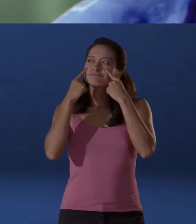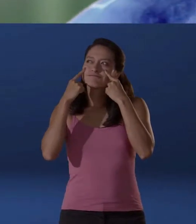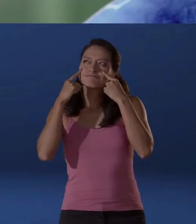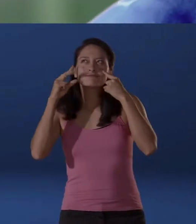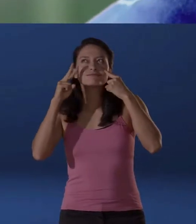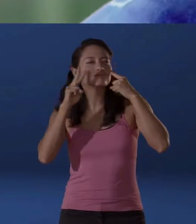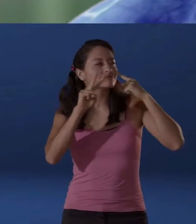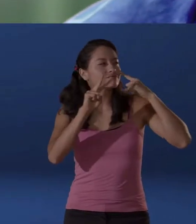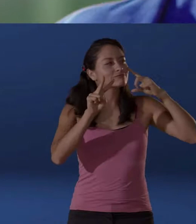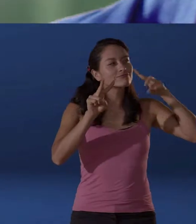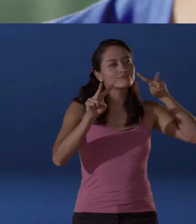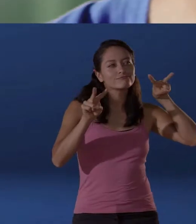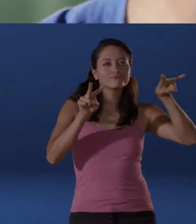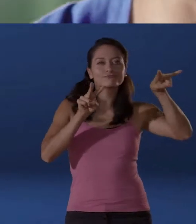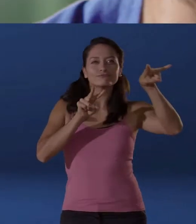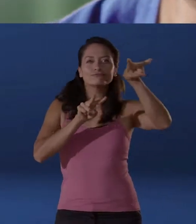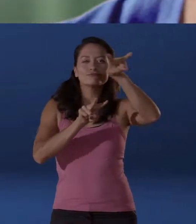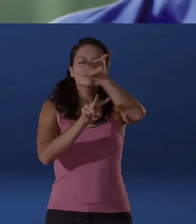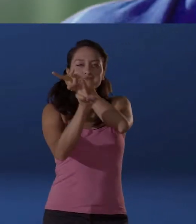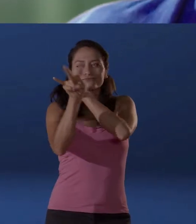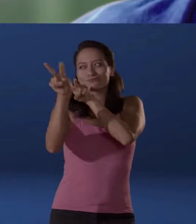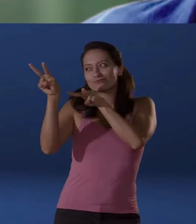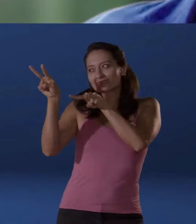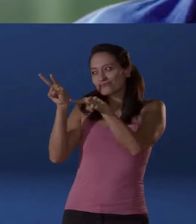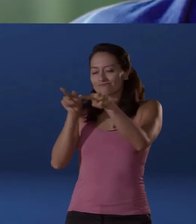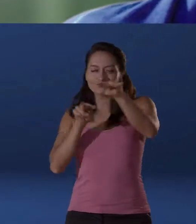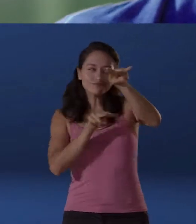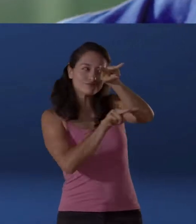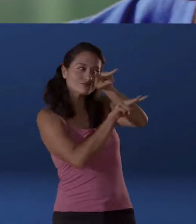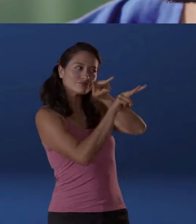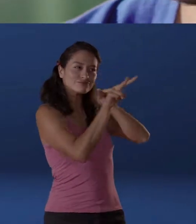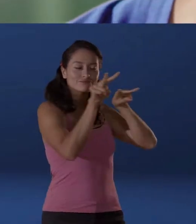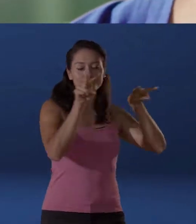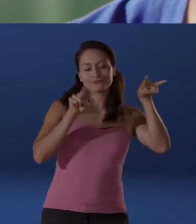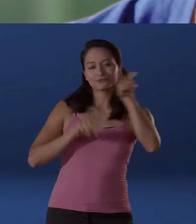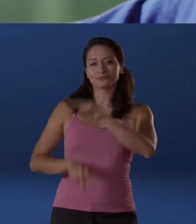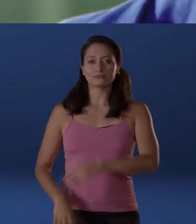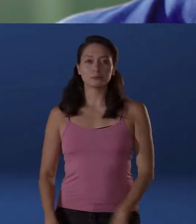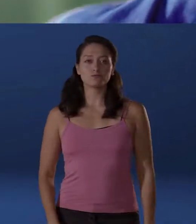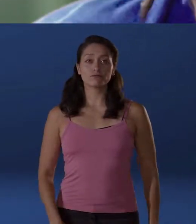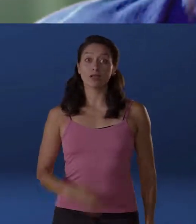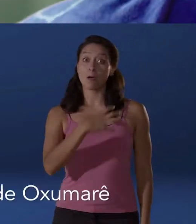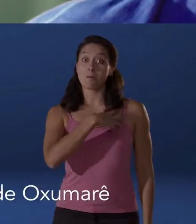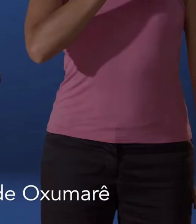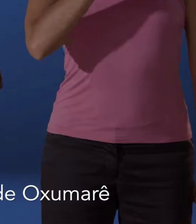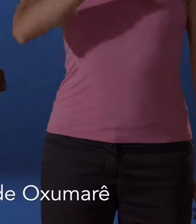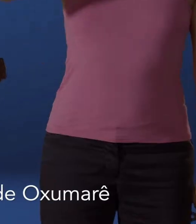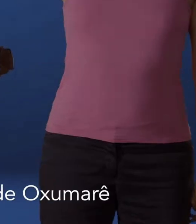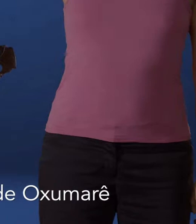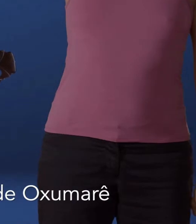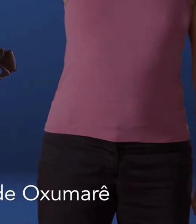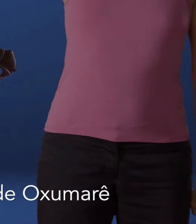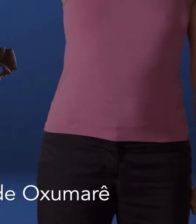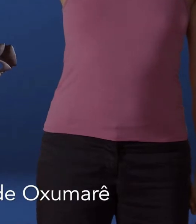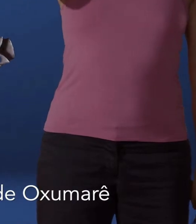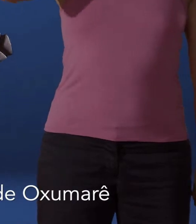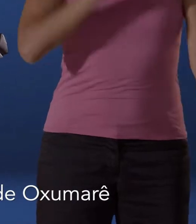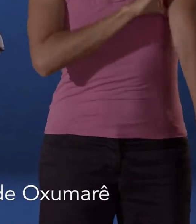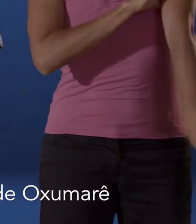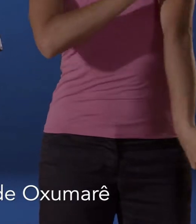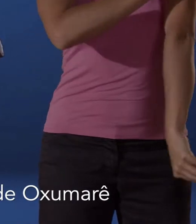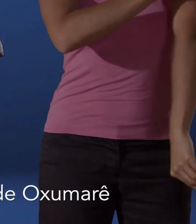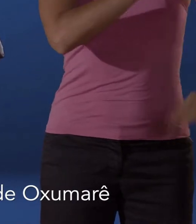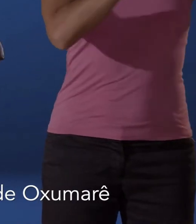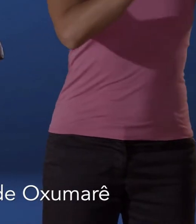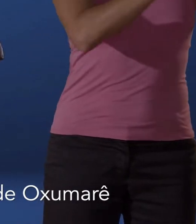oyo, oju oyo, oju oyo, oju oyo. Casa Branca Gantua,